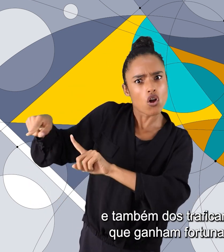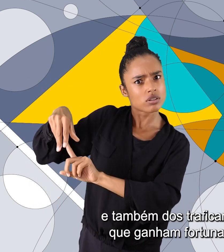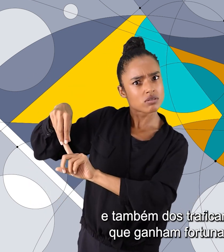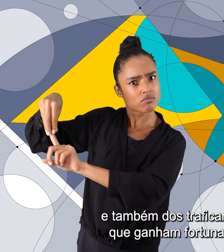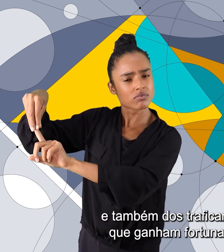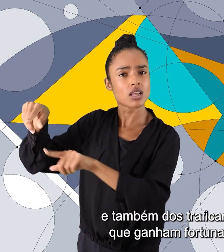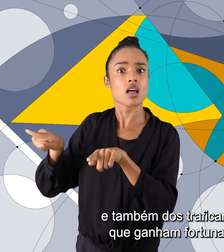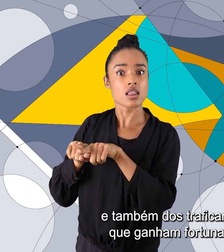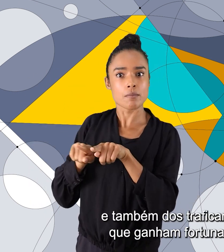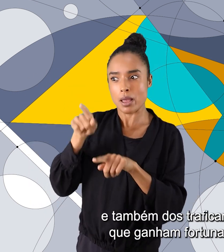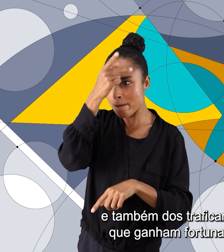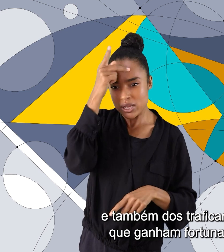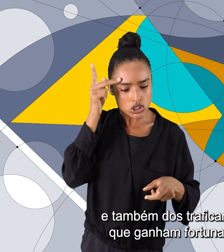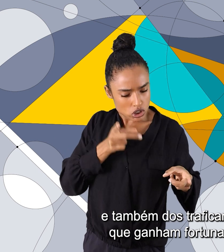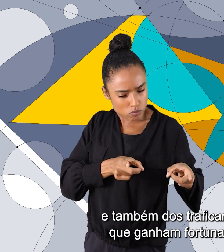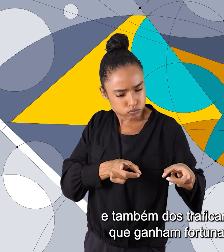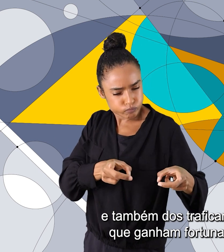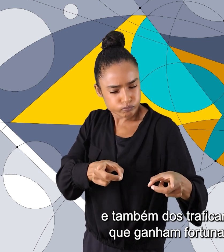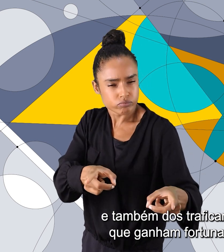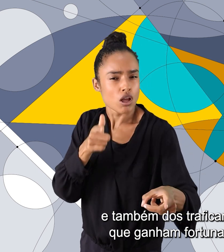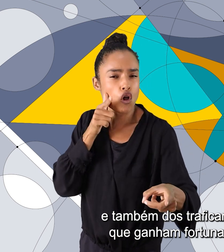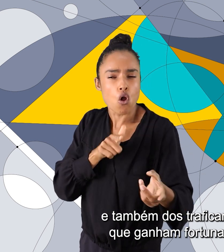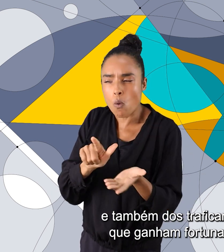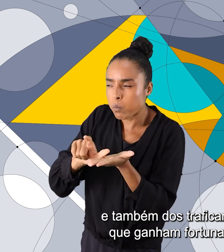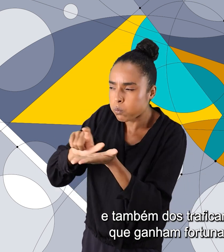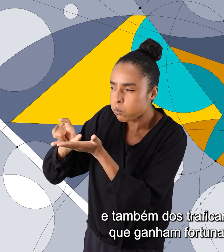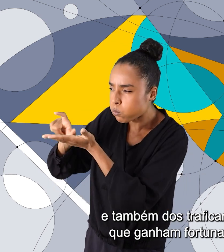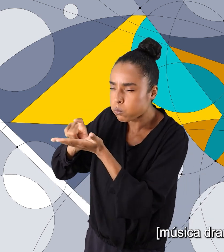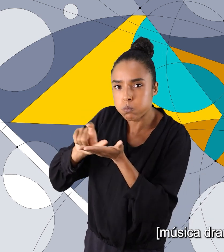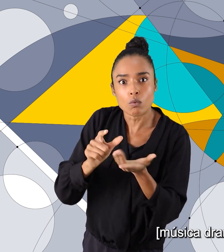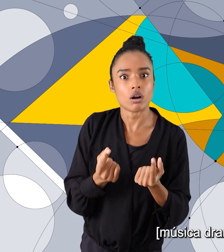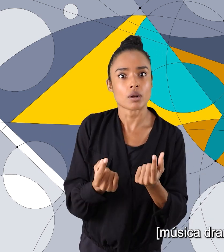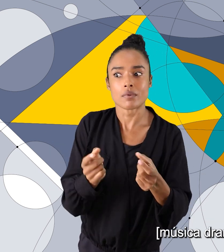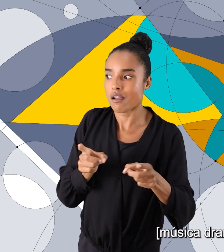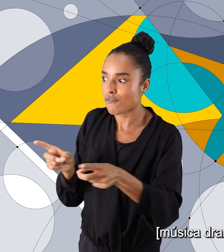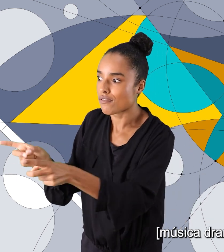também dos traficantes de escravos que ganham fortunas nessa época.